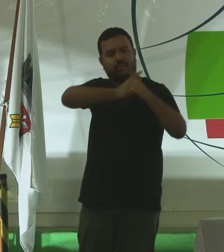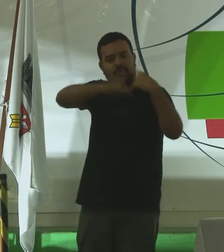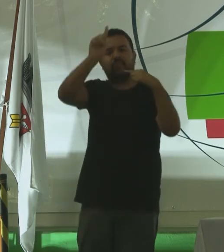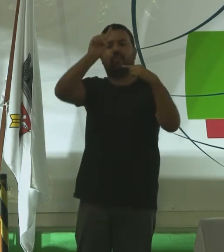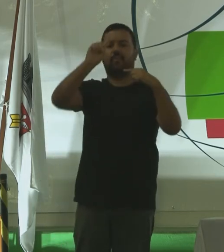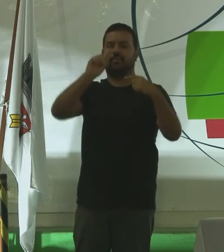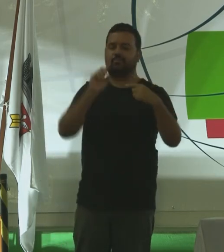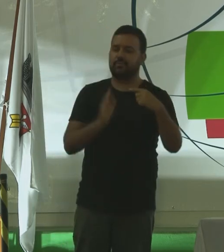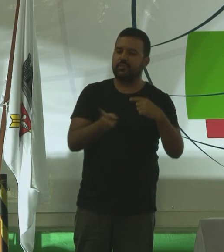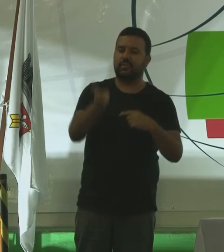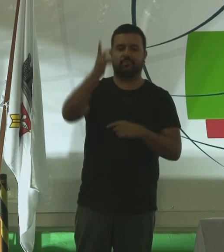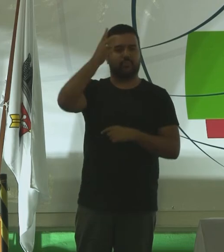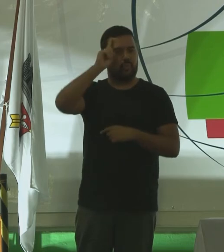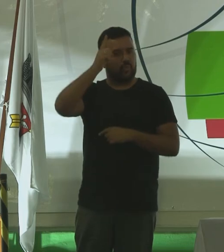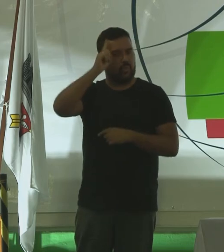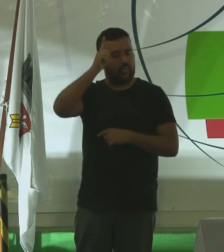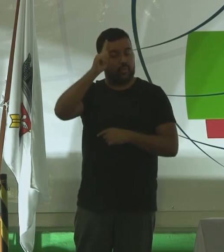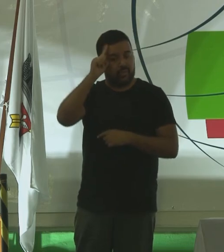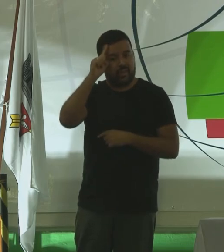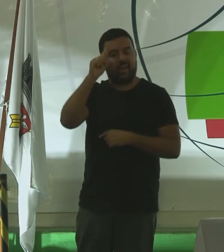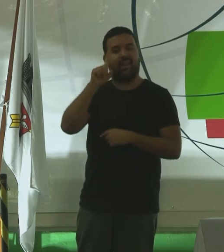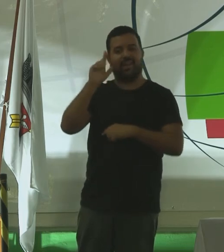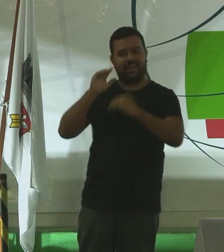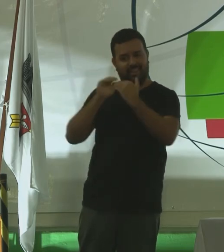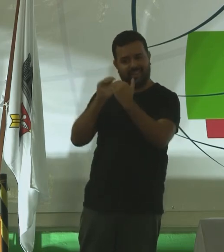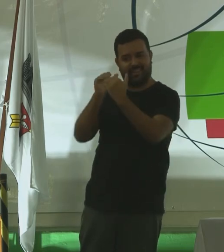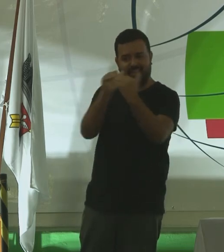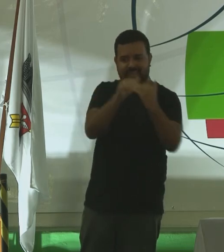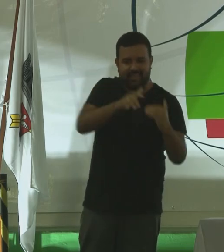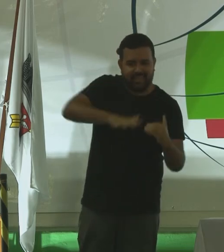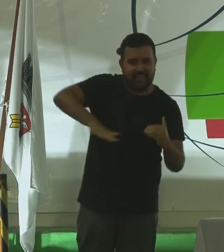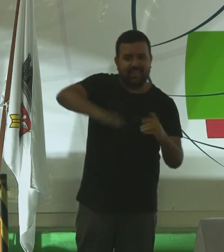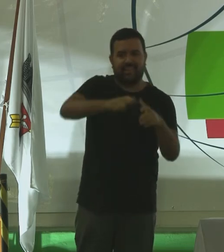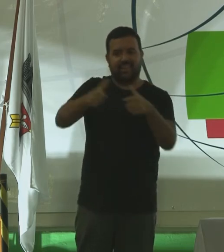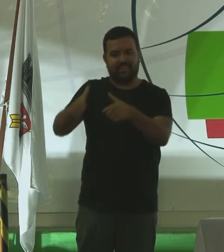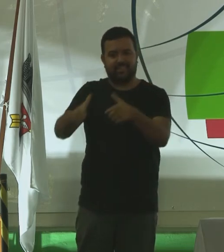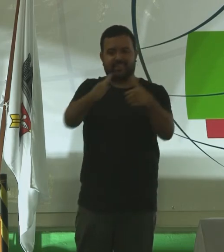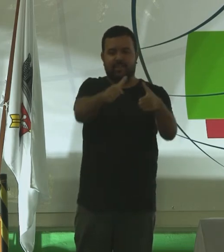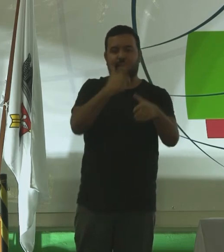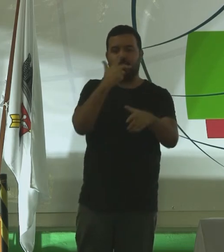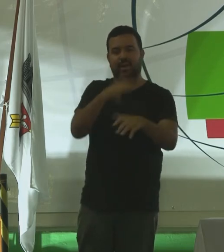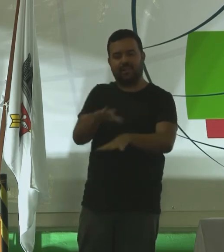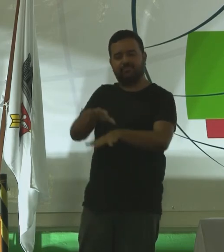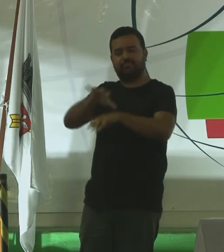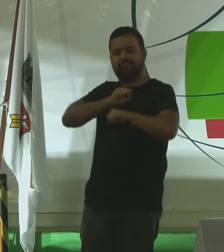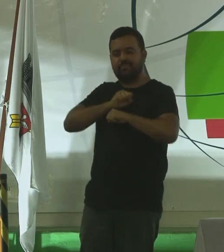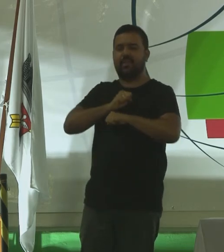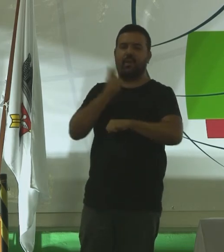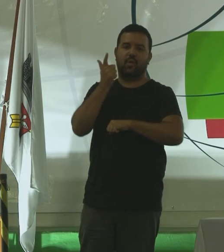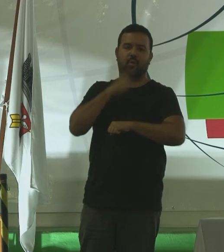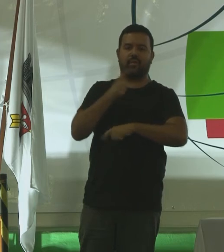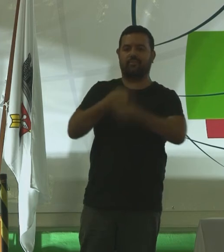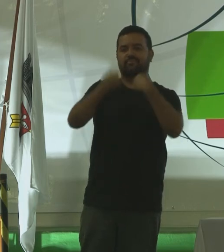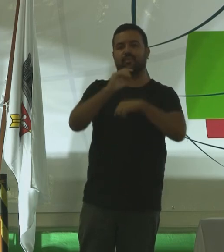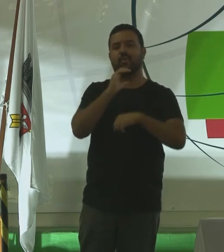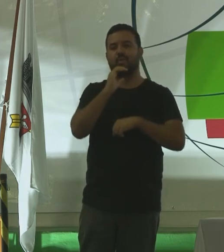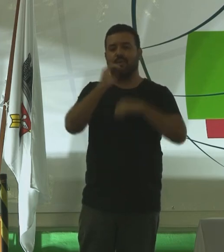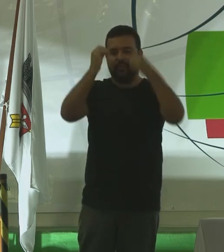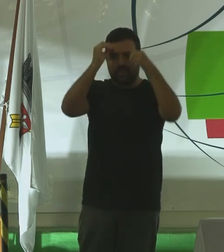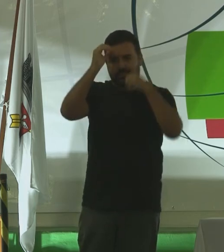escola cotidianamente para que aquele aluno ali naquele espaço se aproprie e construa o seu